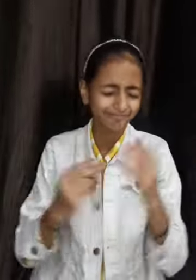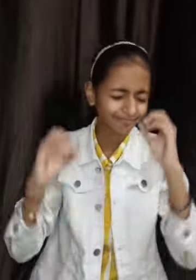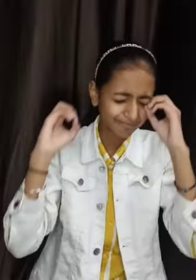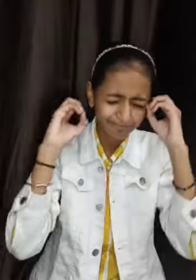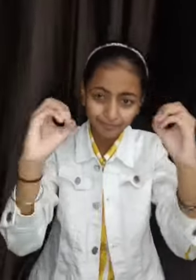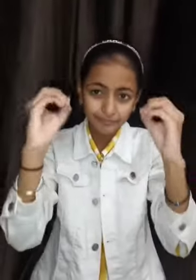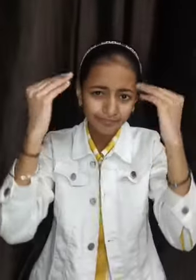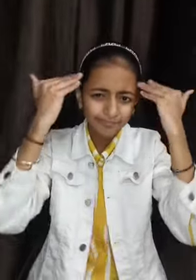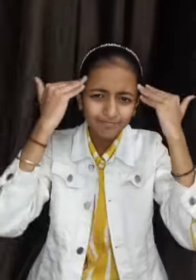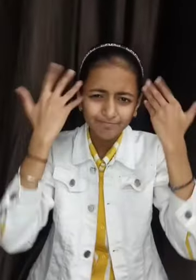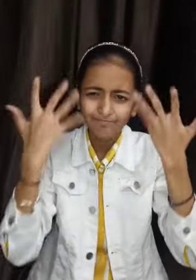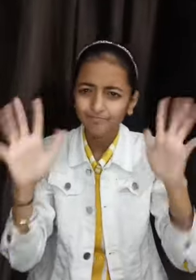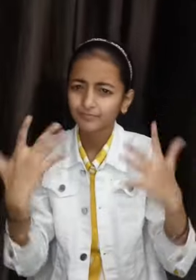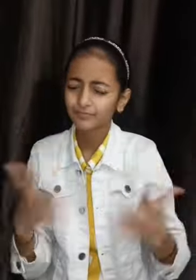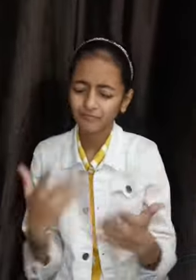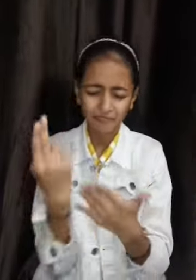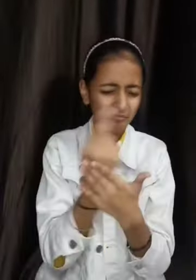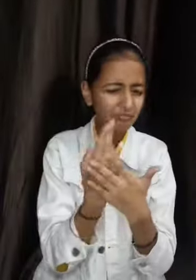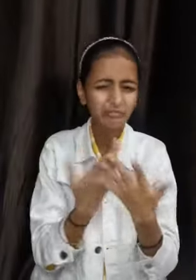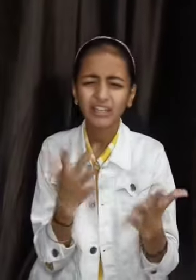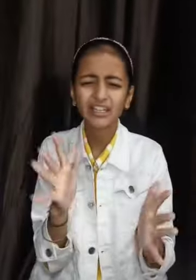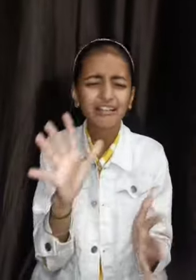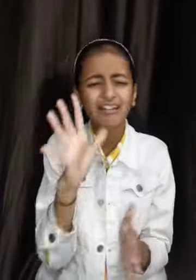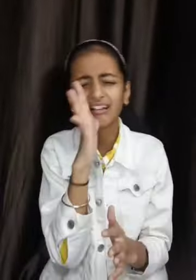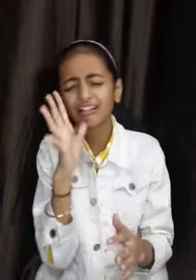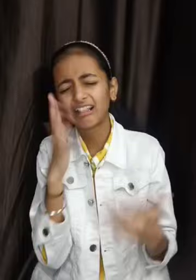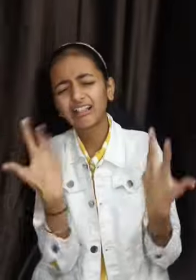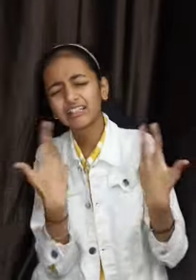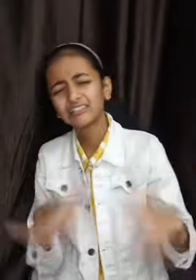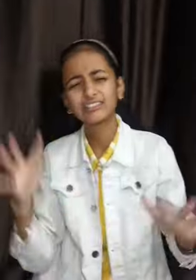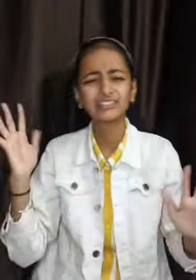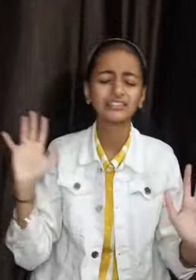हूँ जिन्होंने कला के विभिन्न पहलुओं से हमें अवगत कराया।